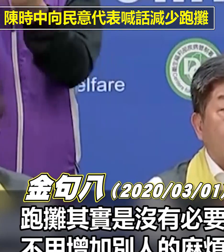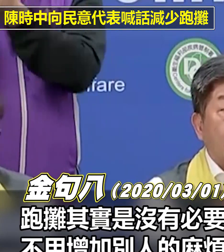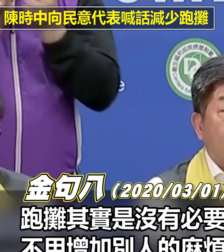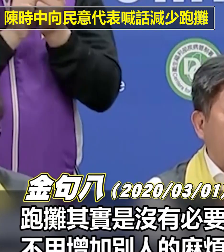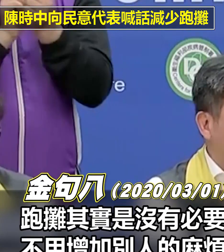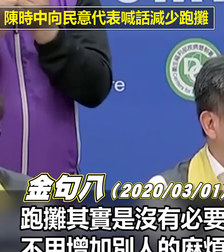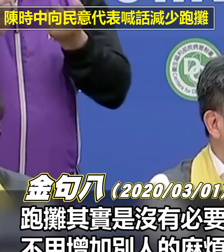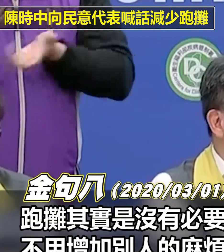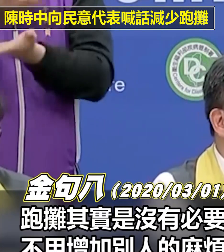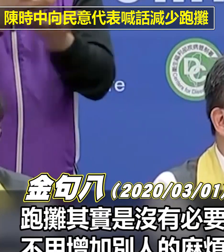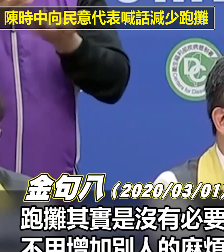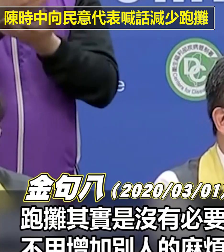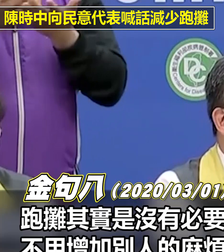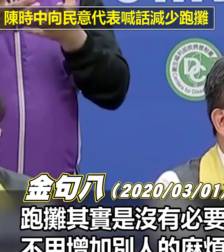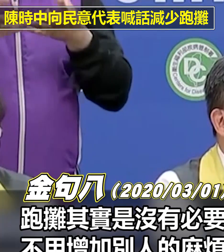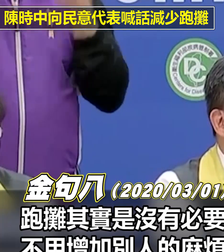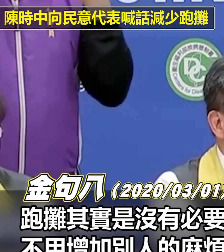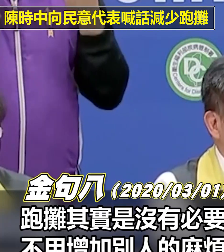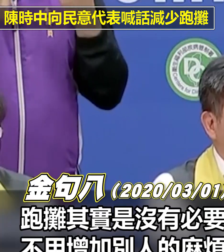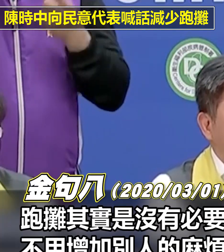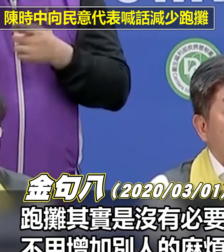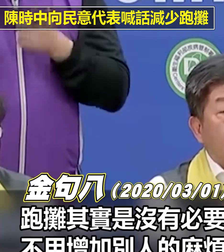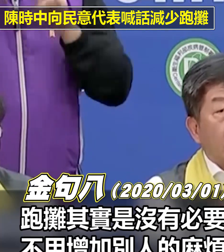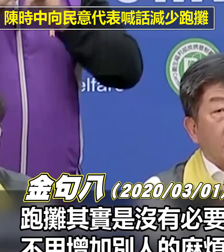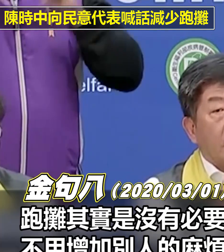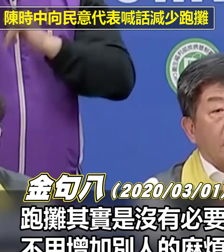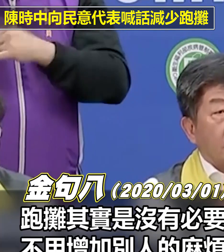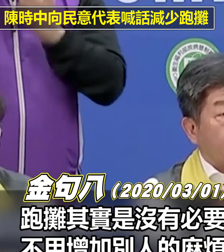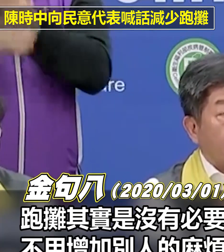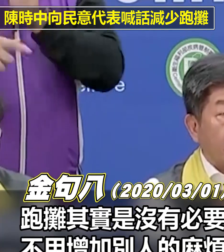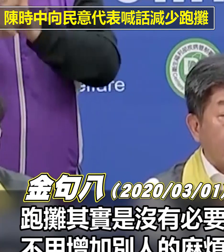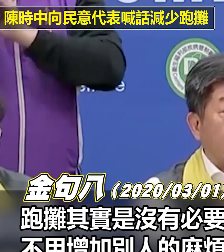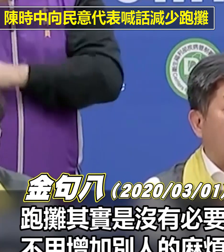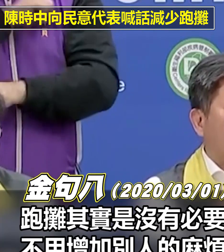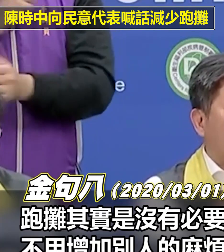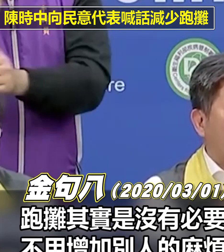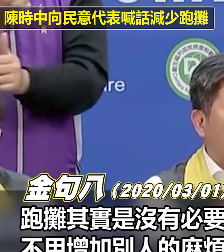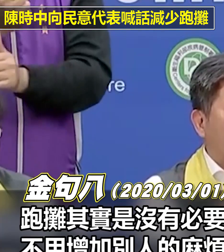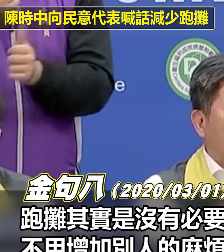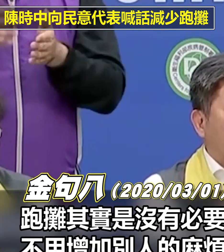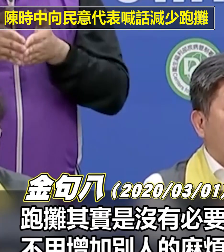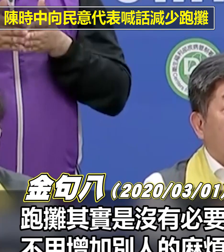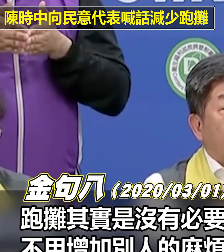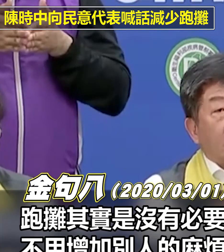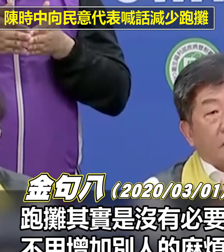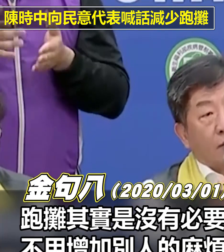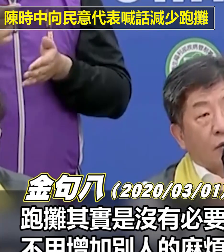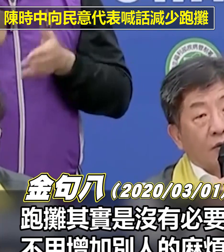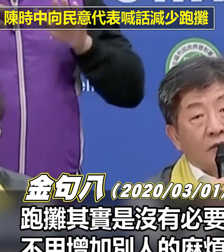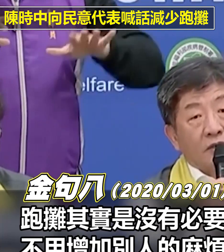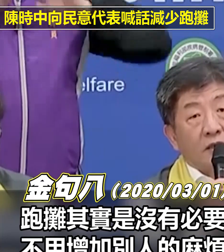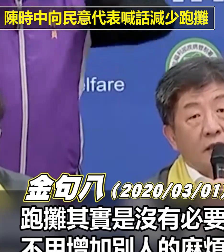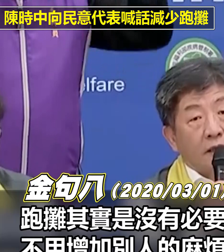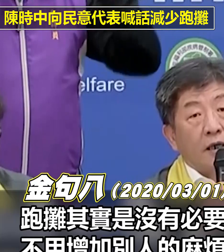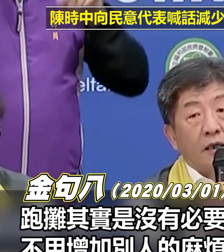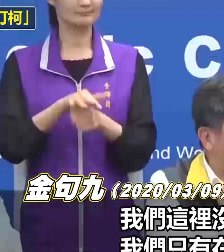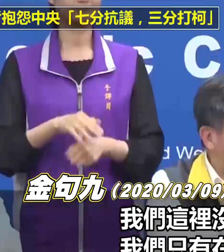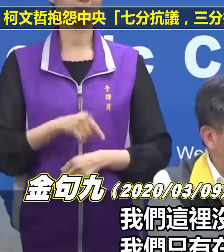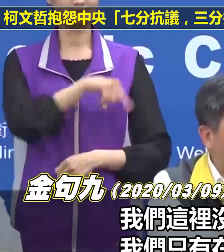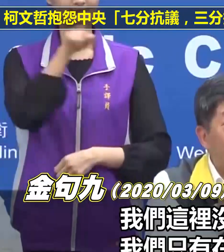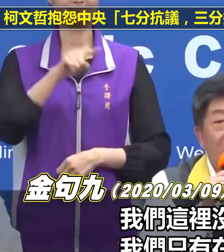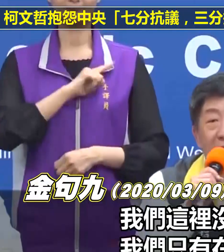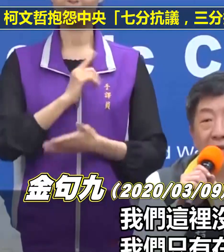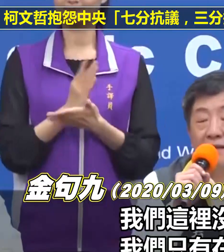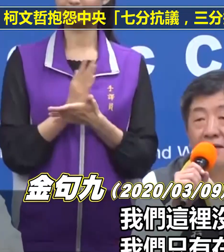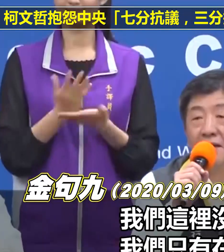们希望说民意代表，当然他有相当的自主性。但是我这里就是说，不招团不是累了。